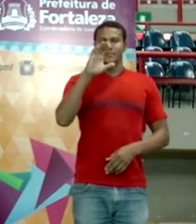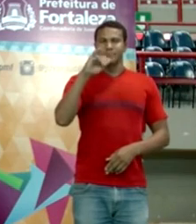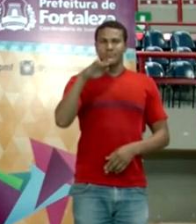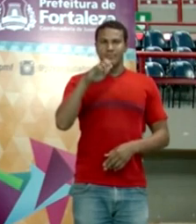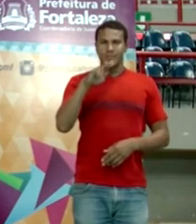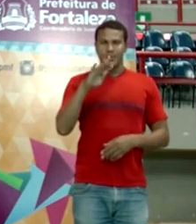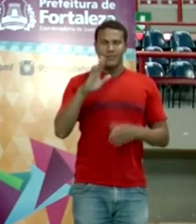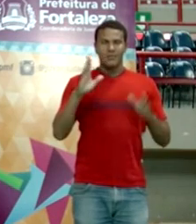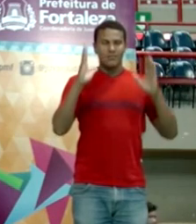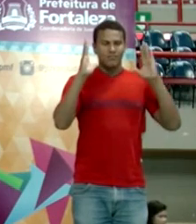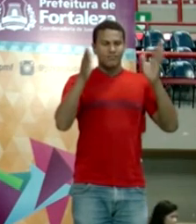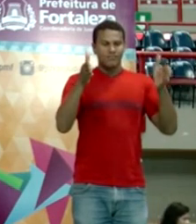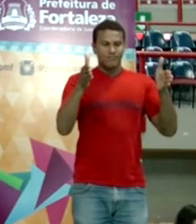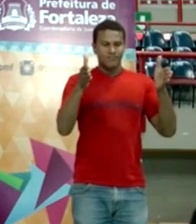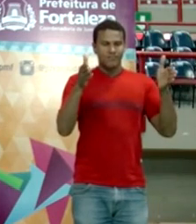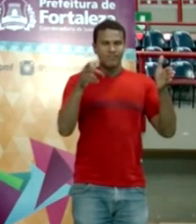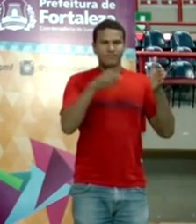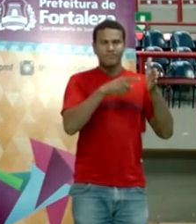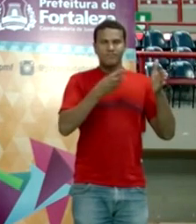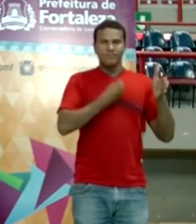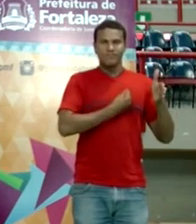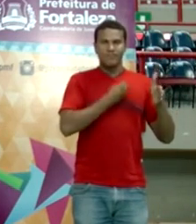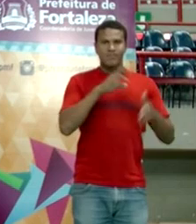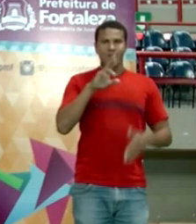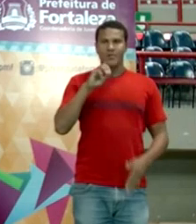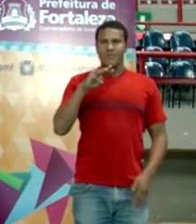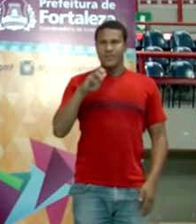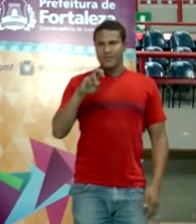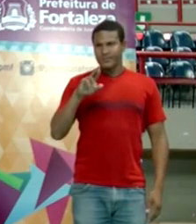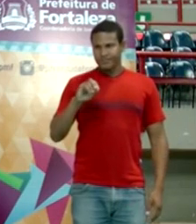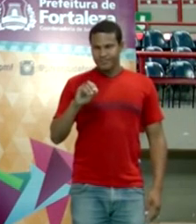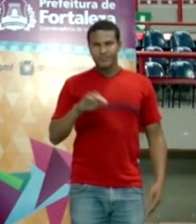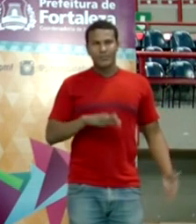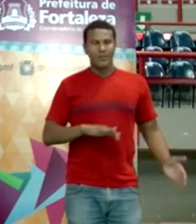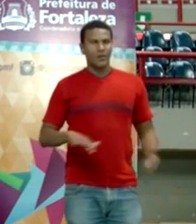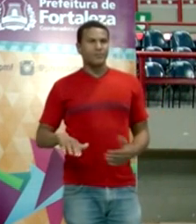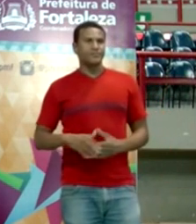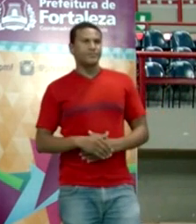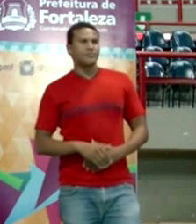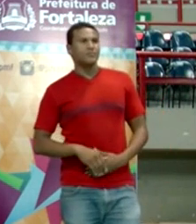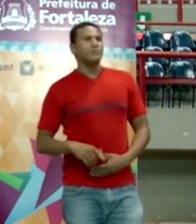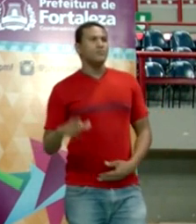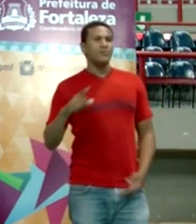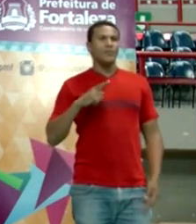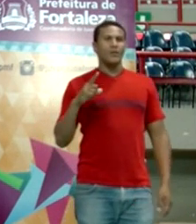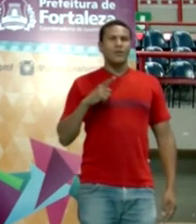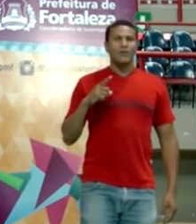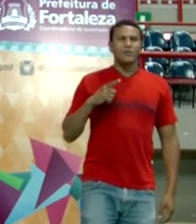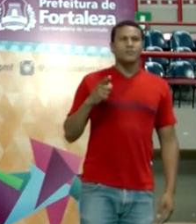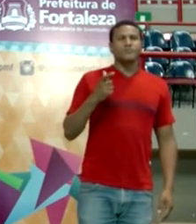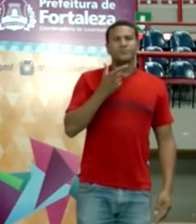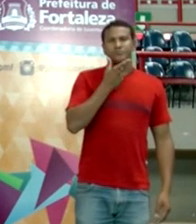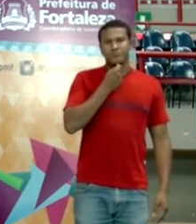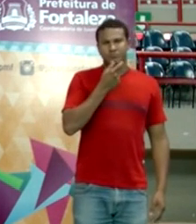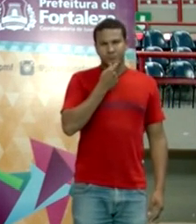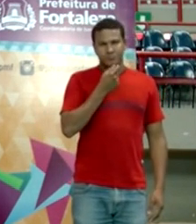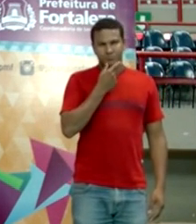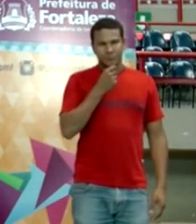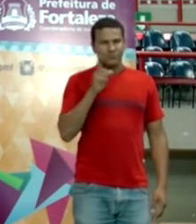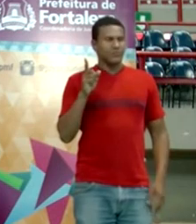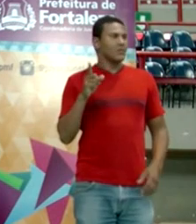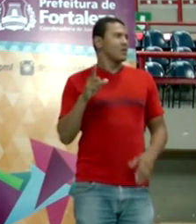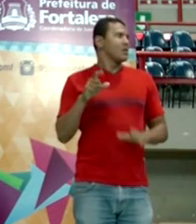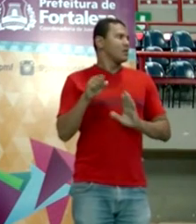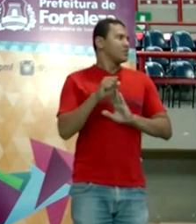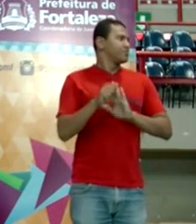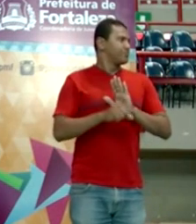viveu. Vamos ao enunciado da questão. O inventor italiano antecipou, no século